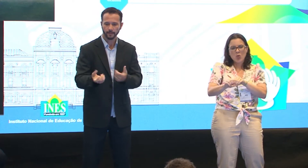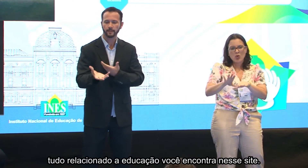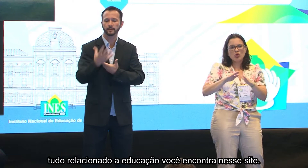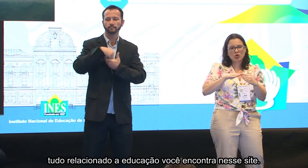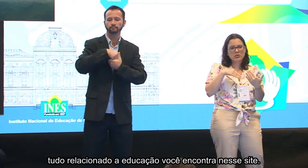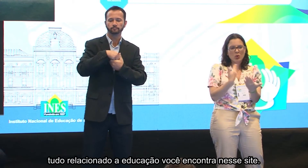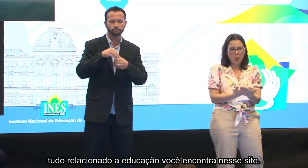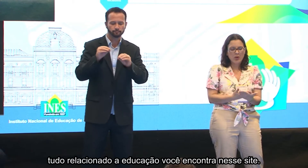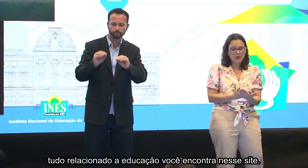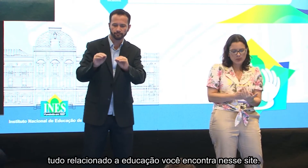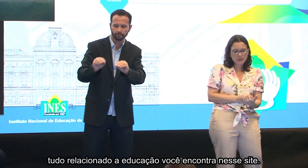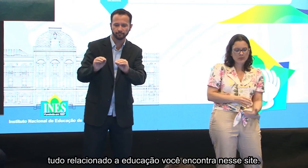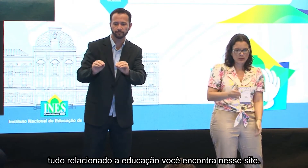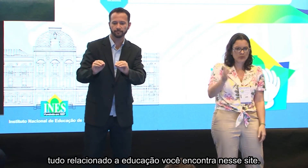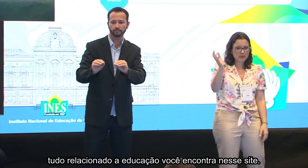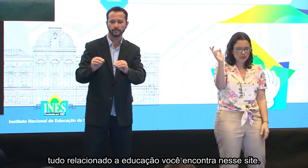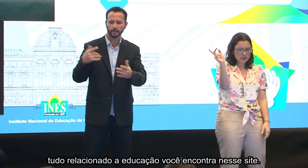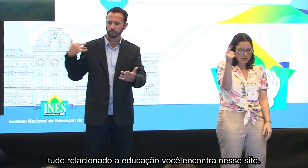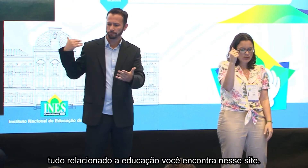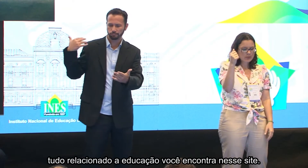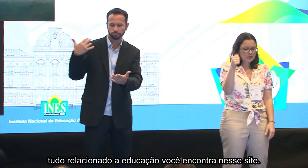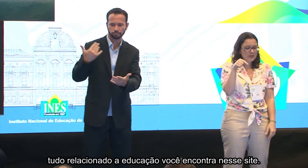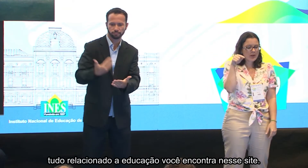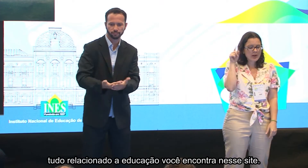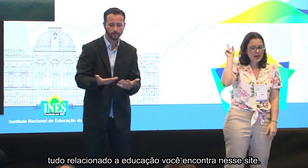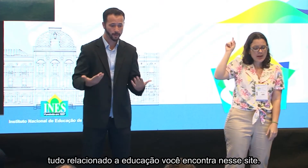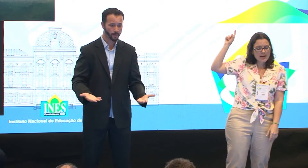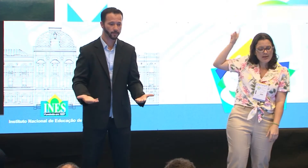Tudo relacionado à educação você encontra nesse site.